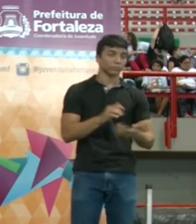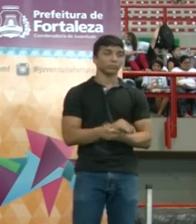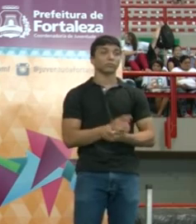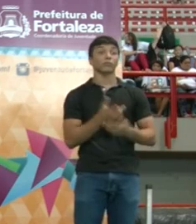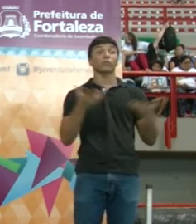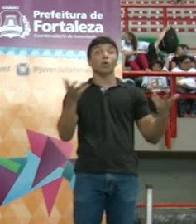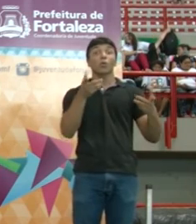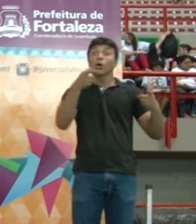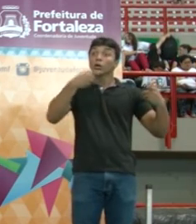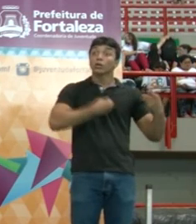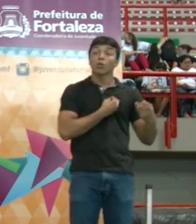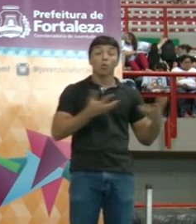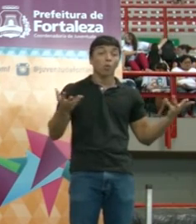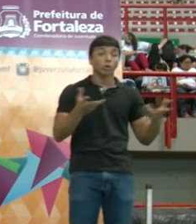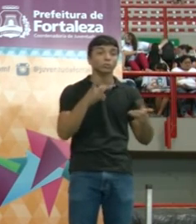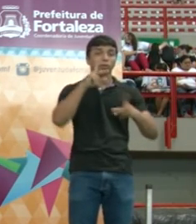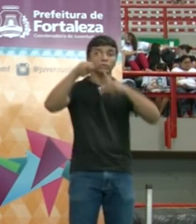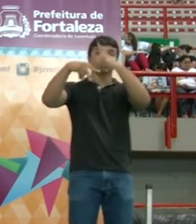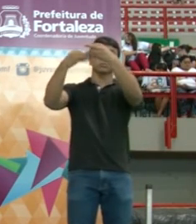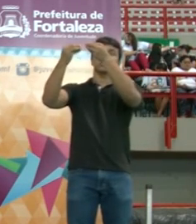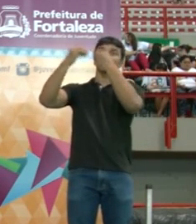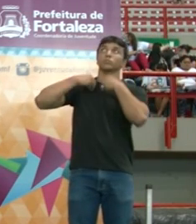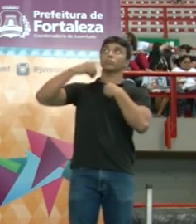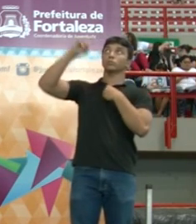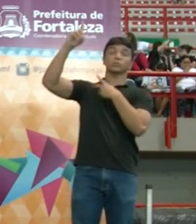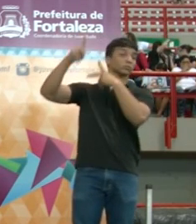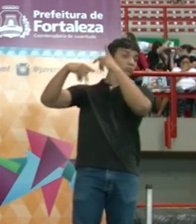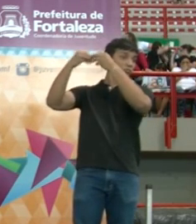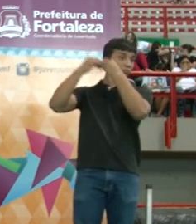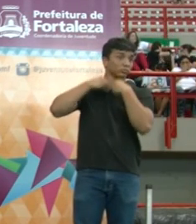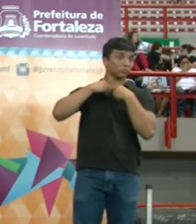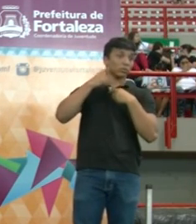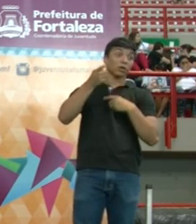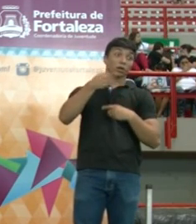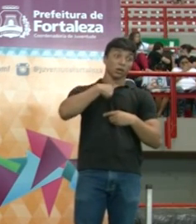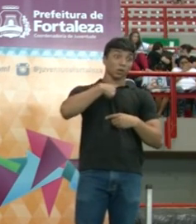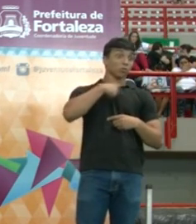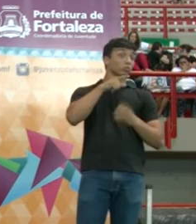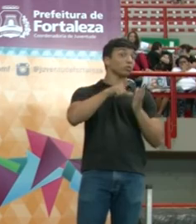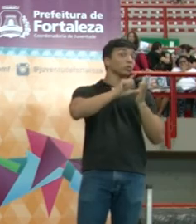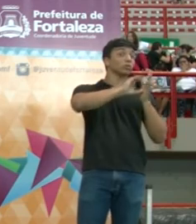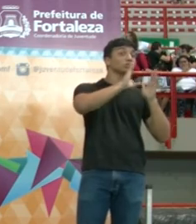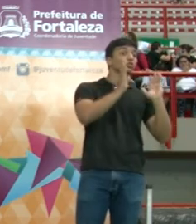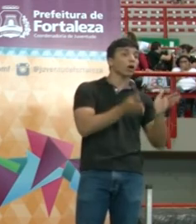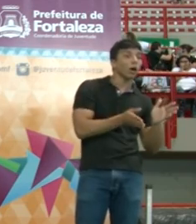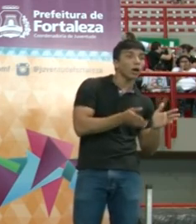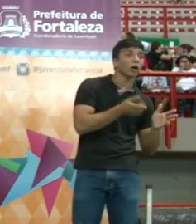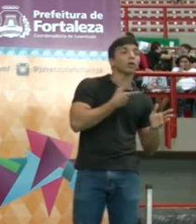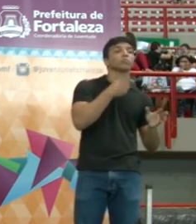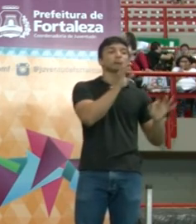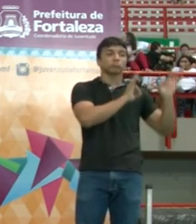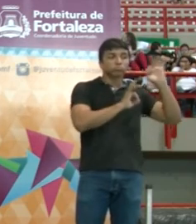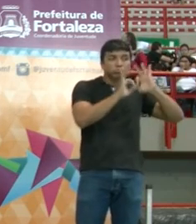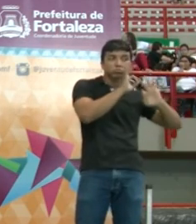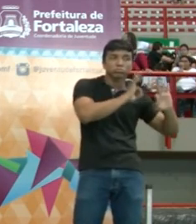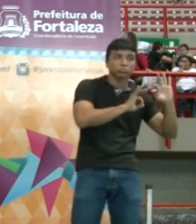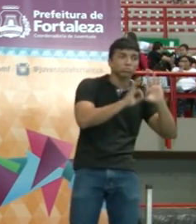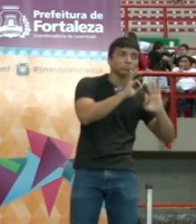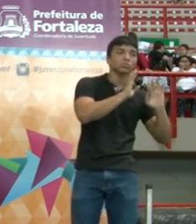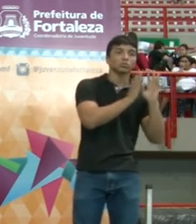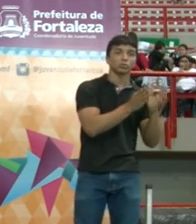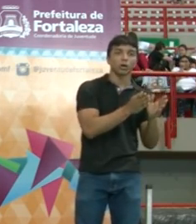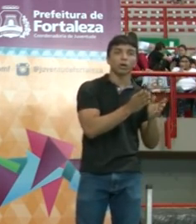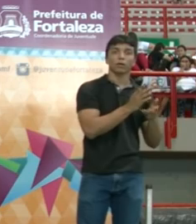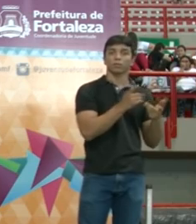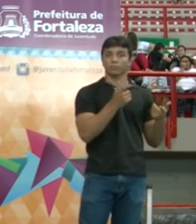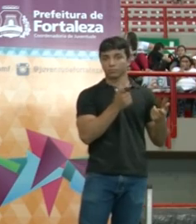foi um presente que Deus colocou na minha vida, né? Agora, eu estava preparado, eu estava pronto. Quando aquele presente